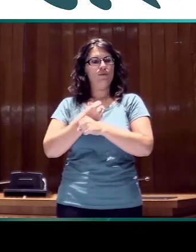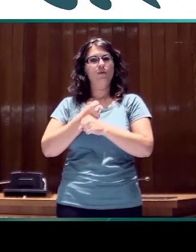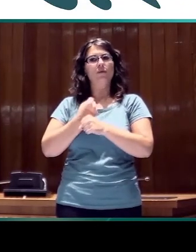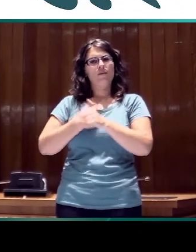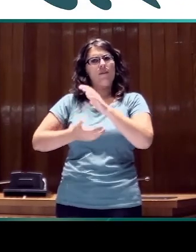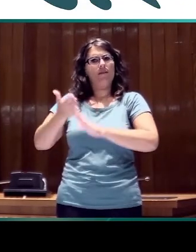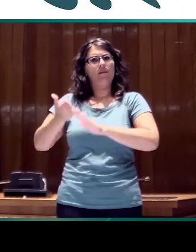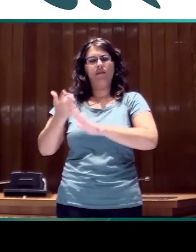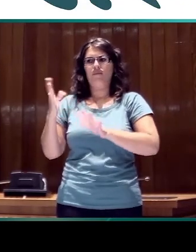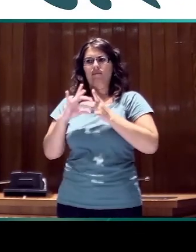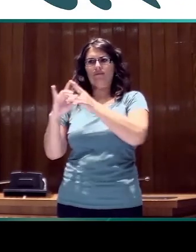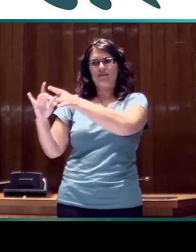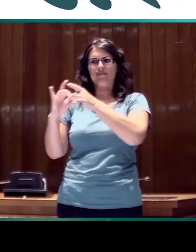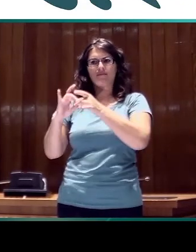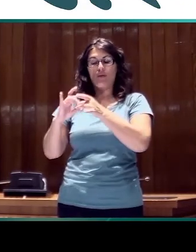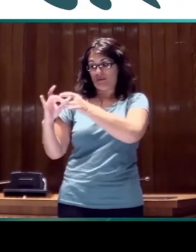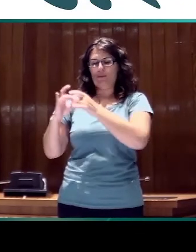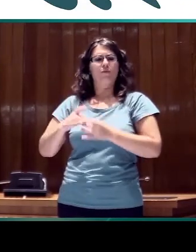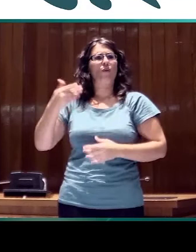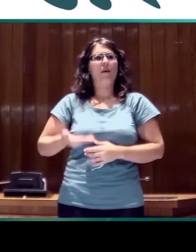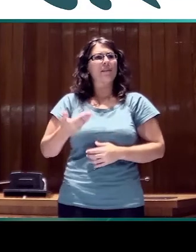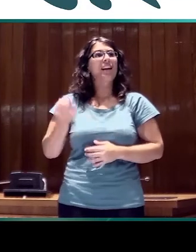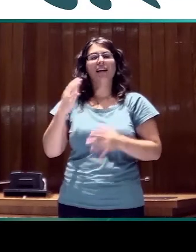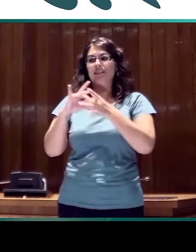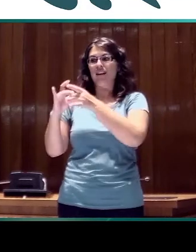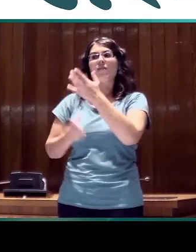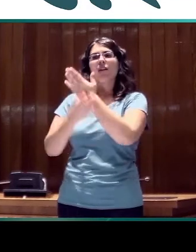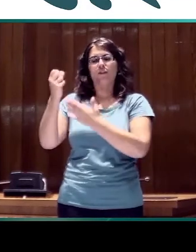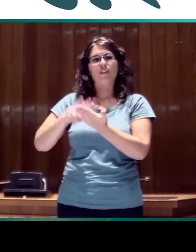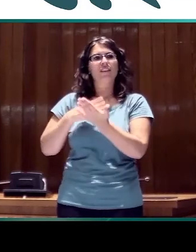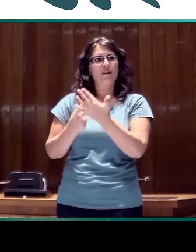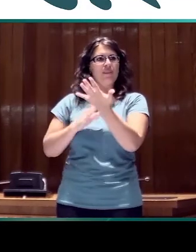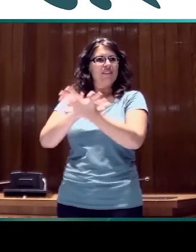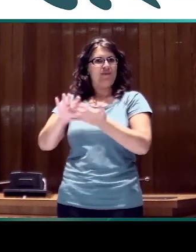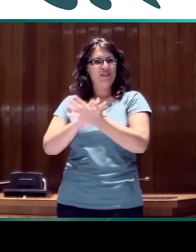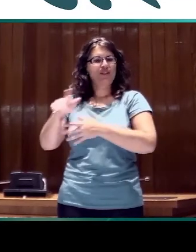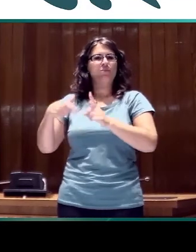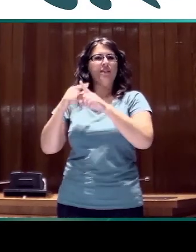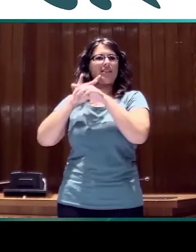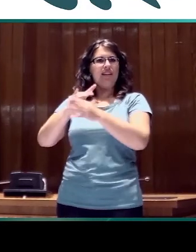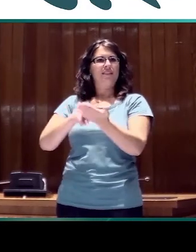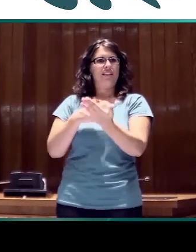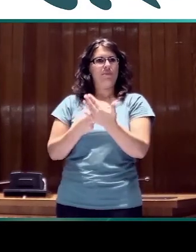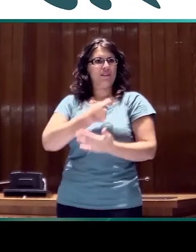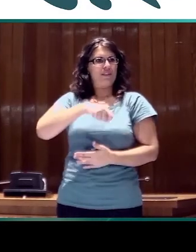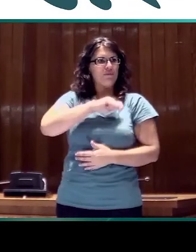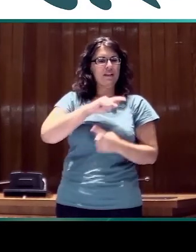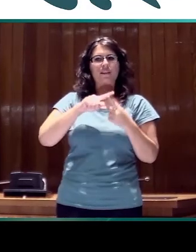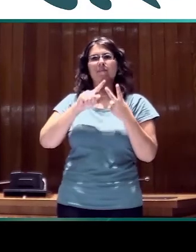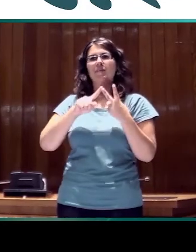fundamentales con la federación de intérpretes de la lengua de signos y guías intérpretes de España con la Real Academia de la española